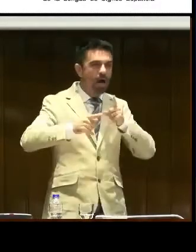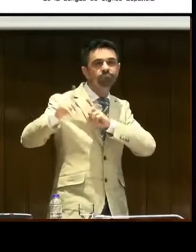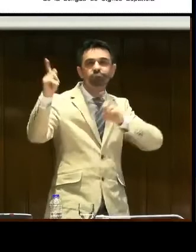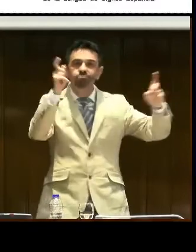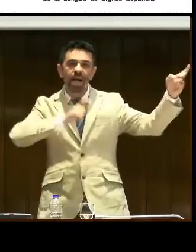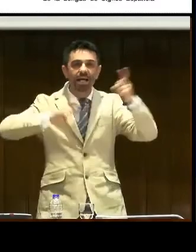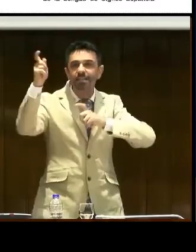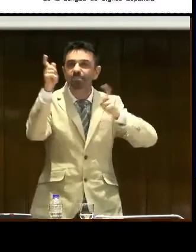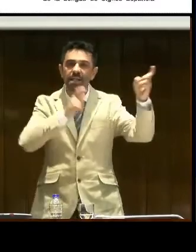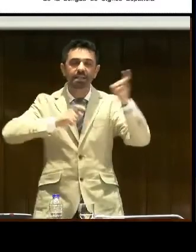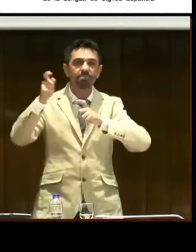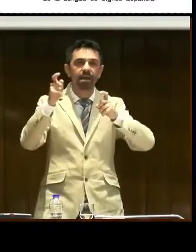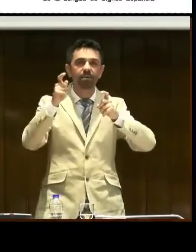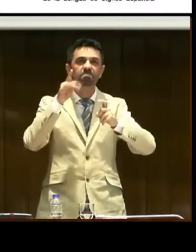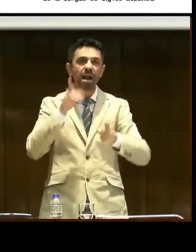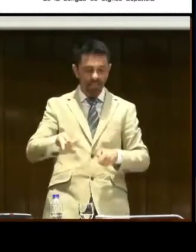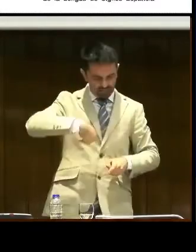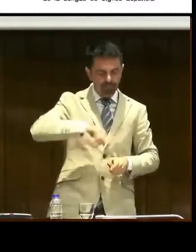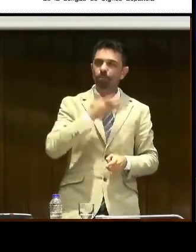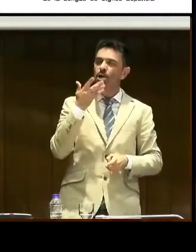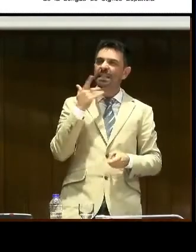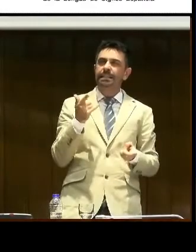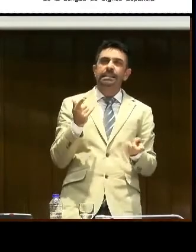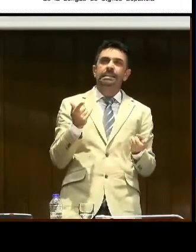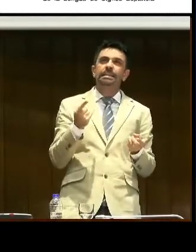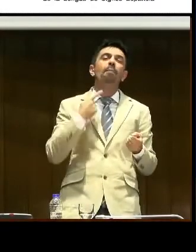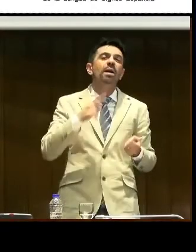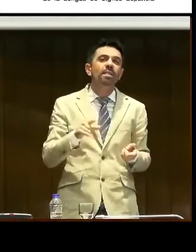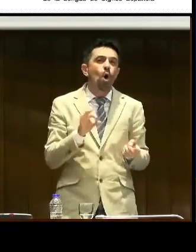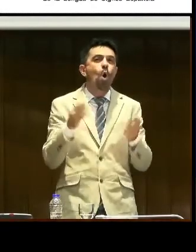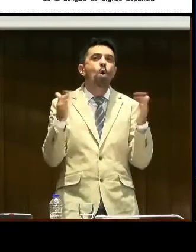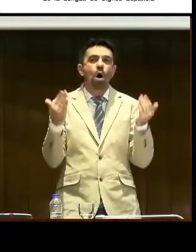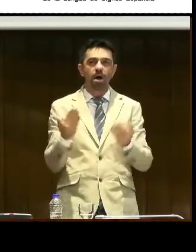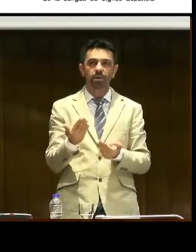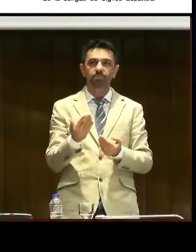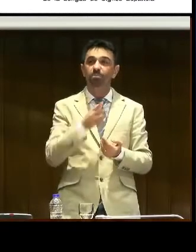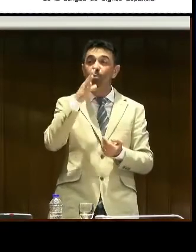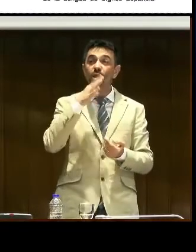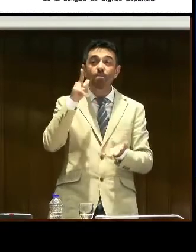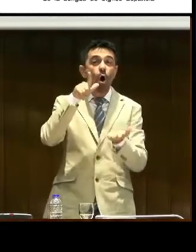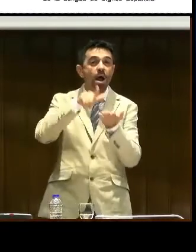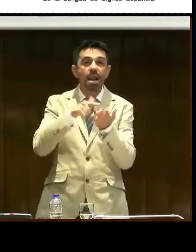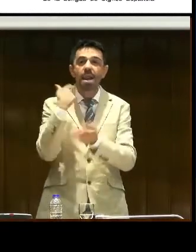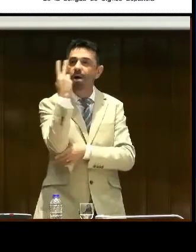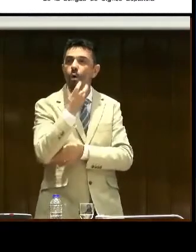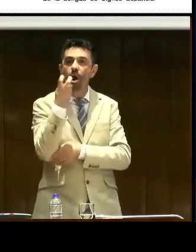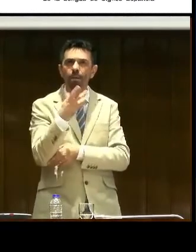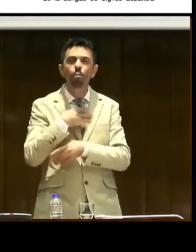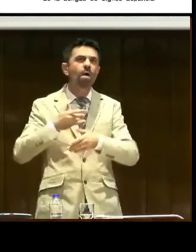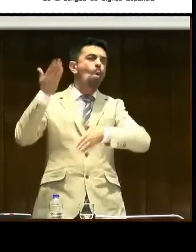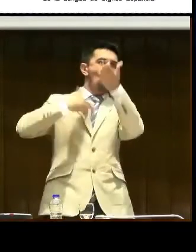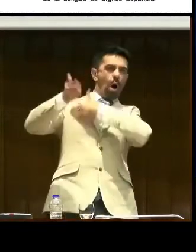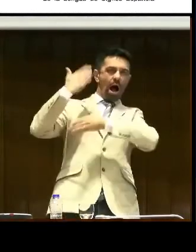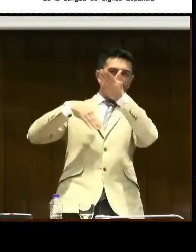los oyentes solemos carecer, porque en nuestra lengua, que alguna vez pudo tener esa flexibilidad